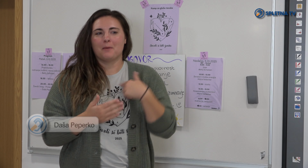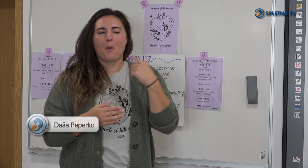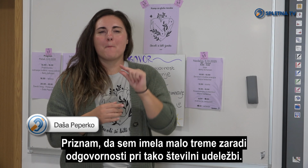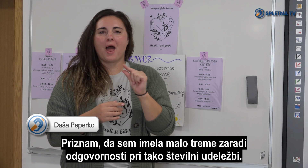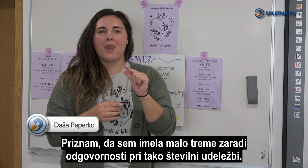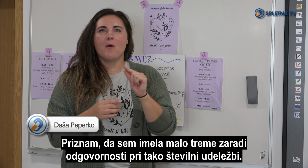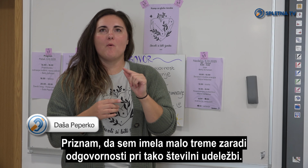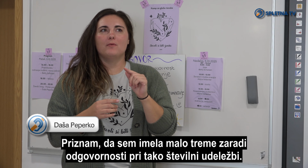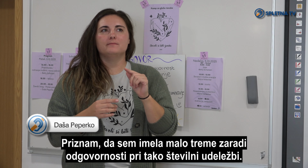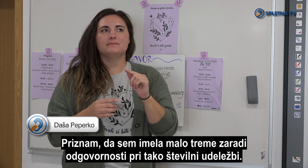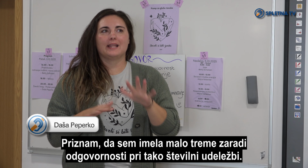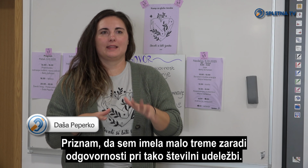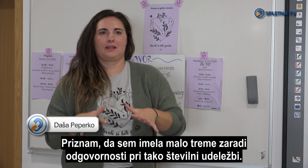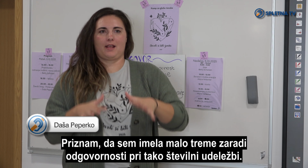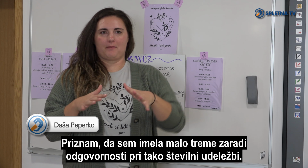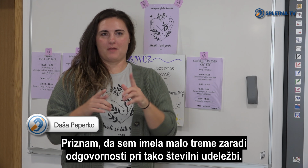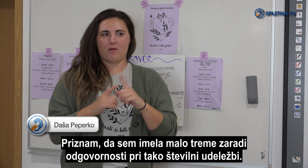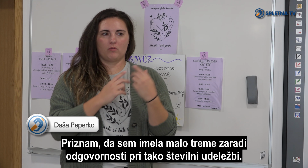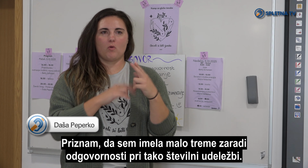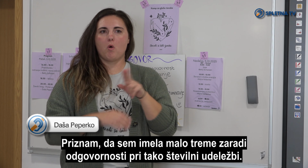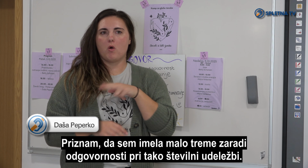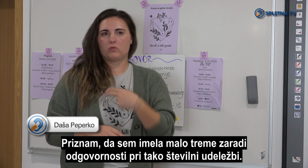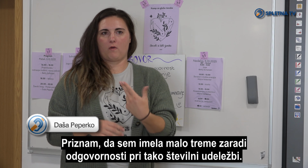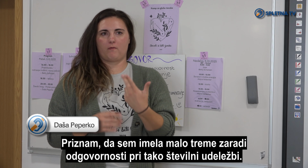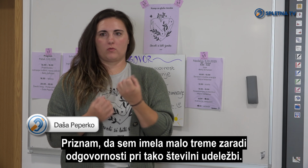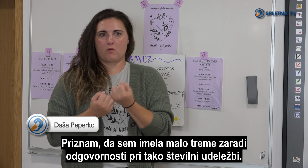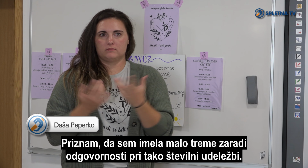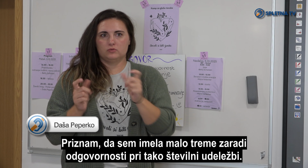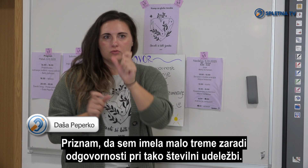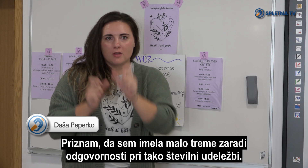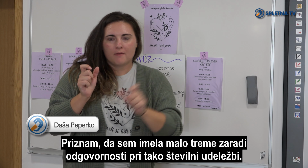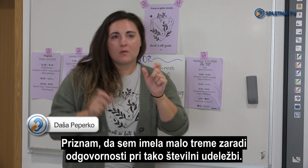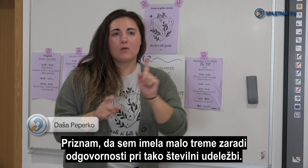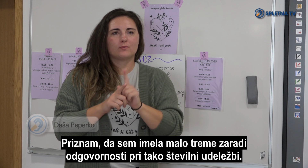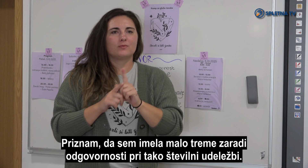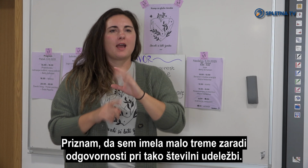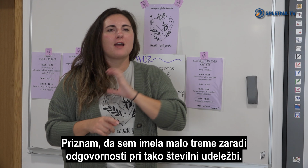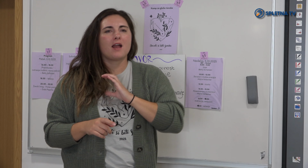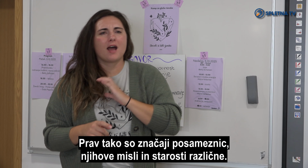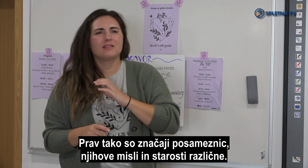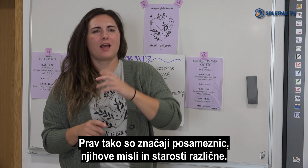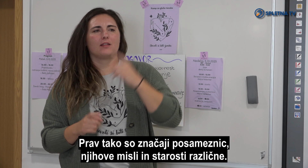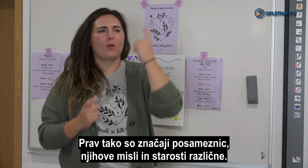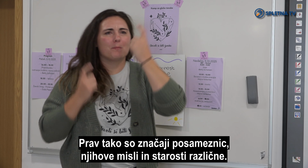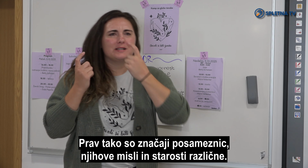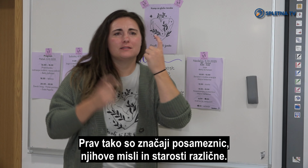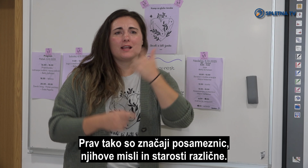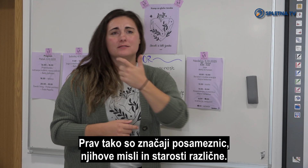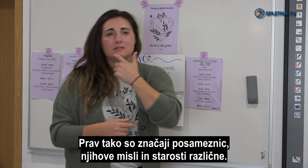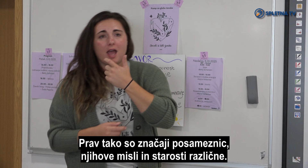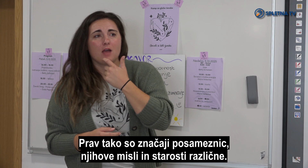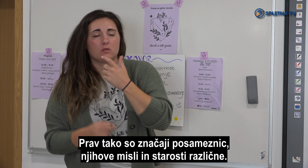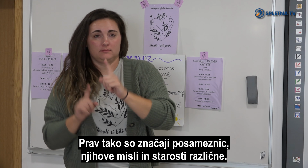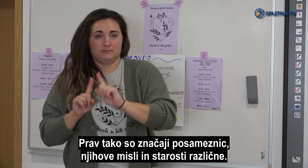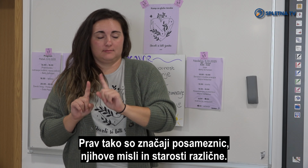Priznam, da sem imela malo treme zaradi odgovornosti pri tako številni udeležbi. Prav tako so značaji posameznic, njihove misli in